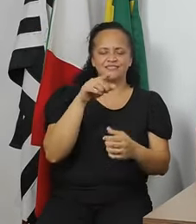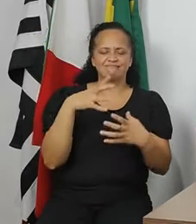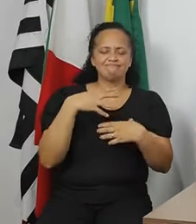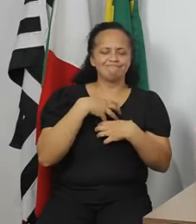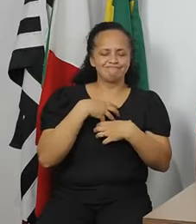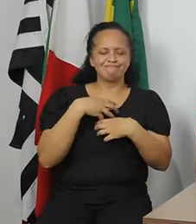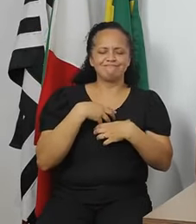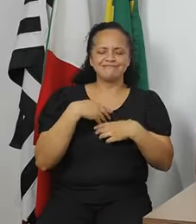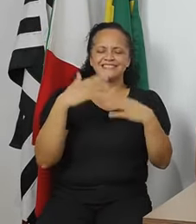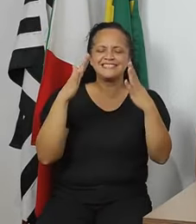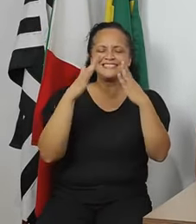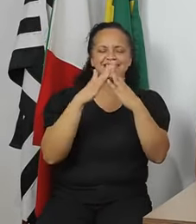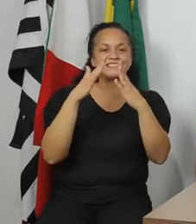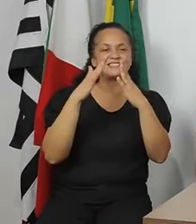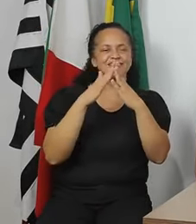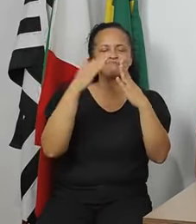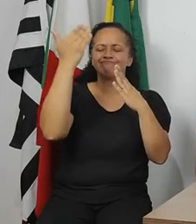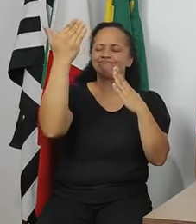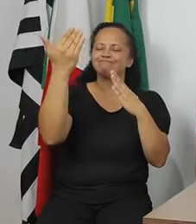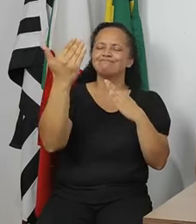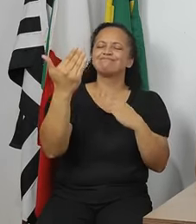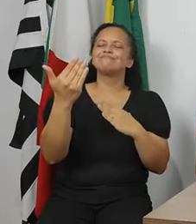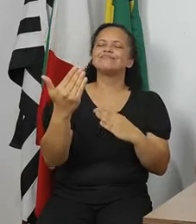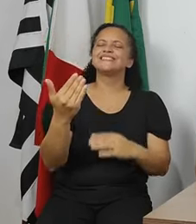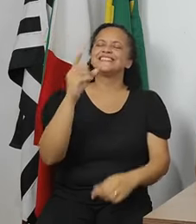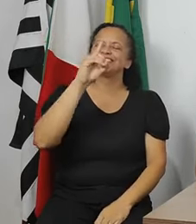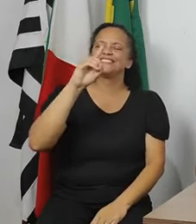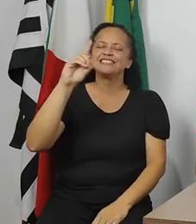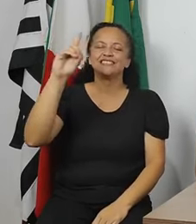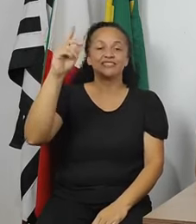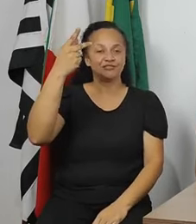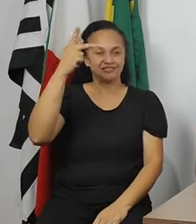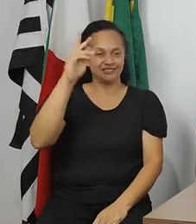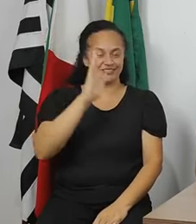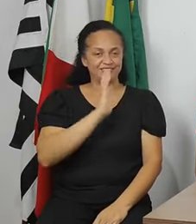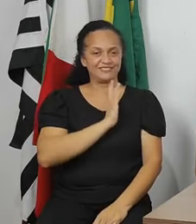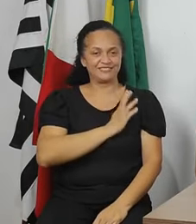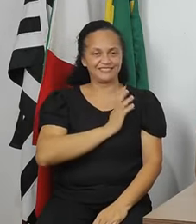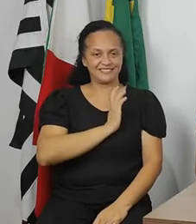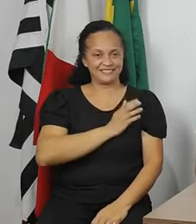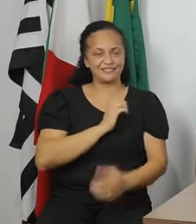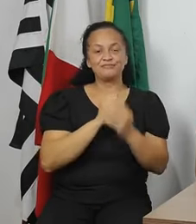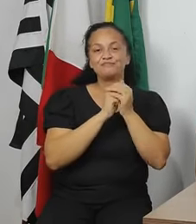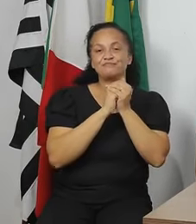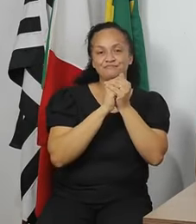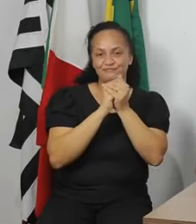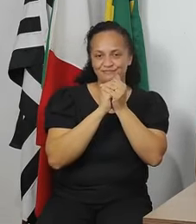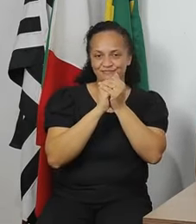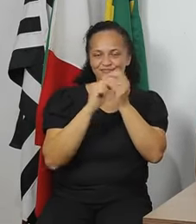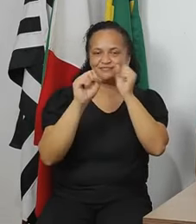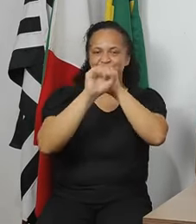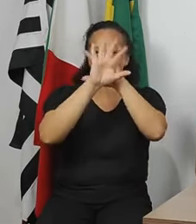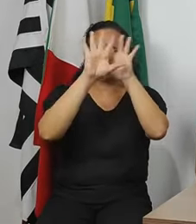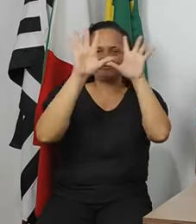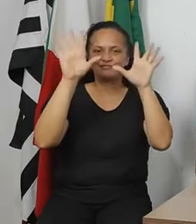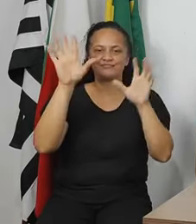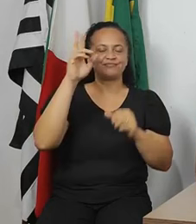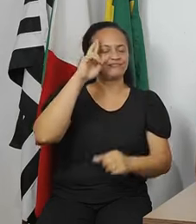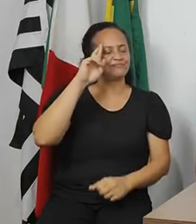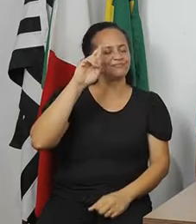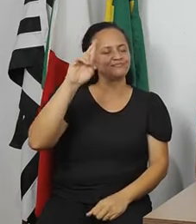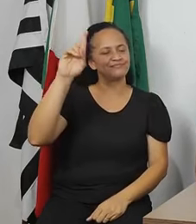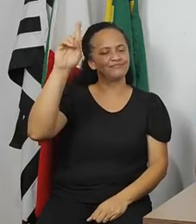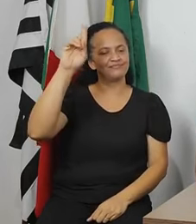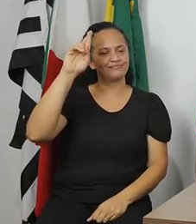casa, que essa presença possa transbordar o seu coração. Amém? Glórias ao teu nome. O tema da